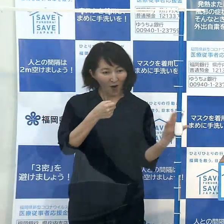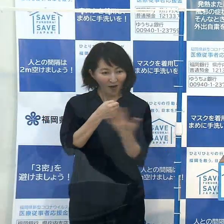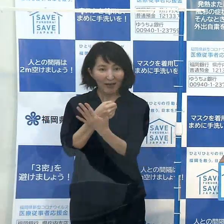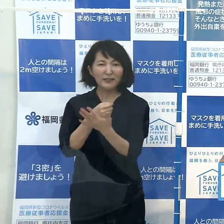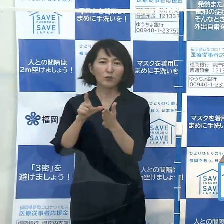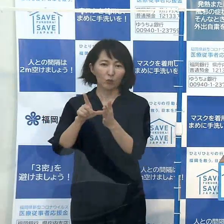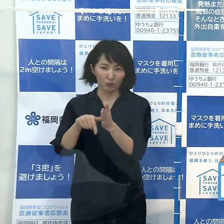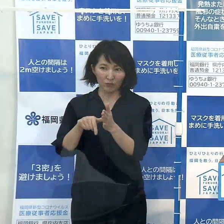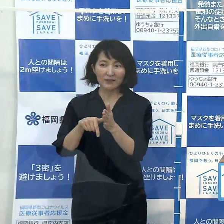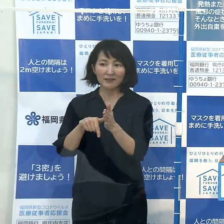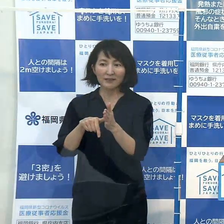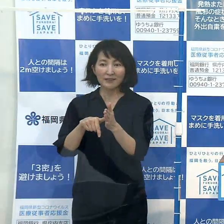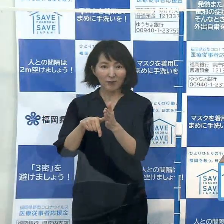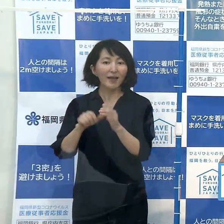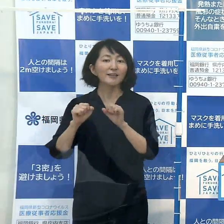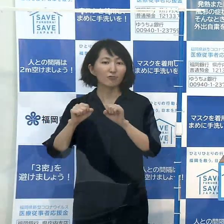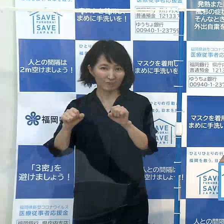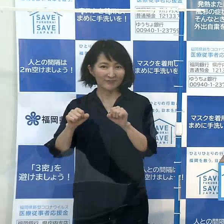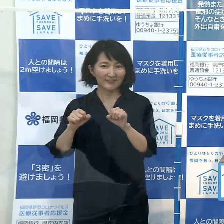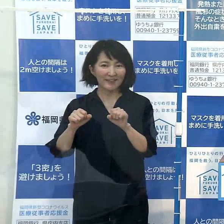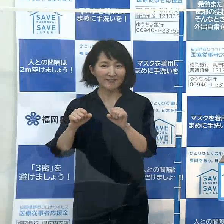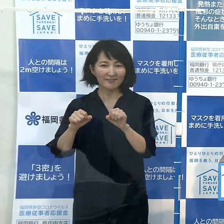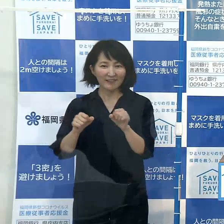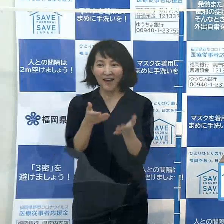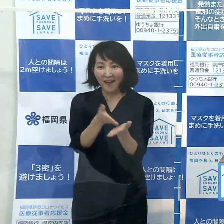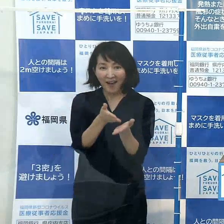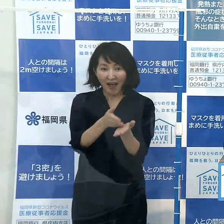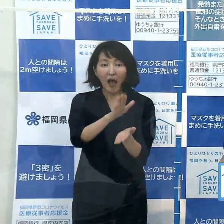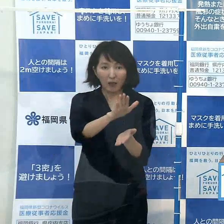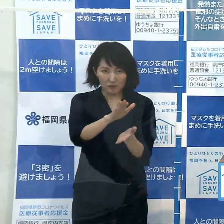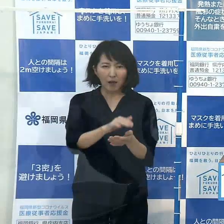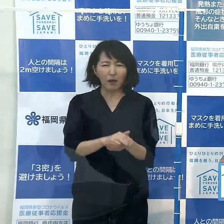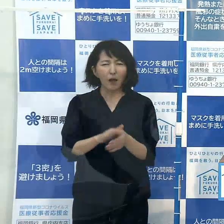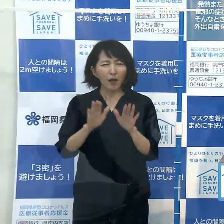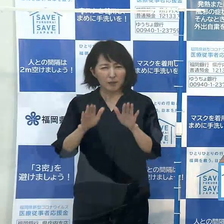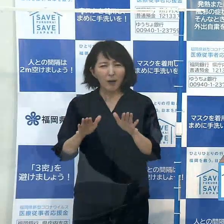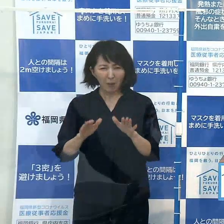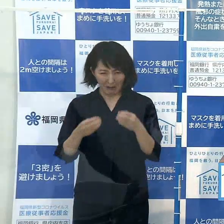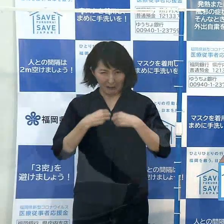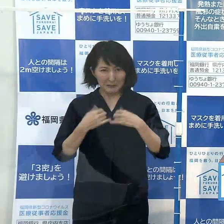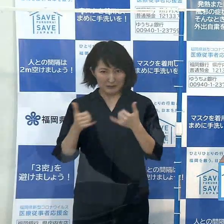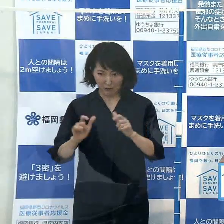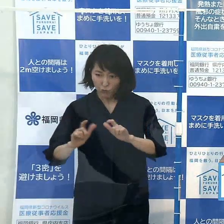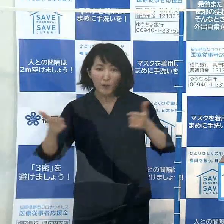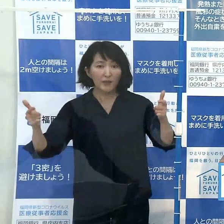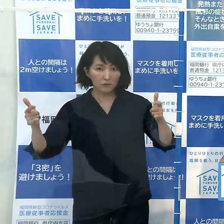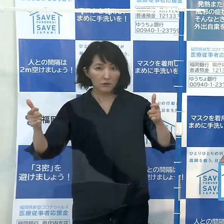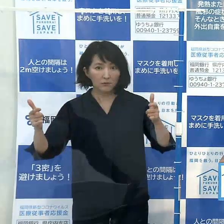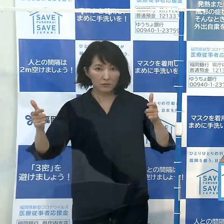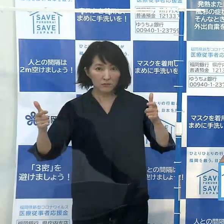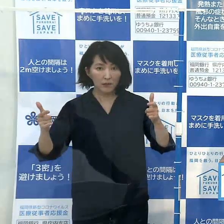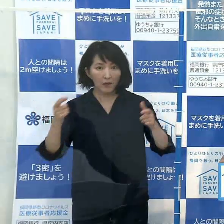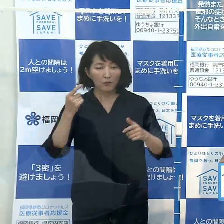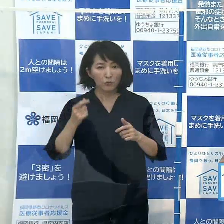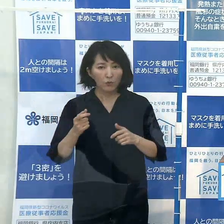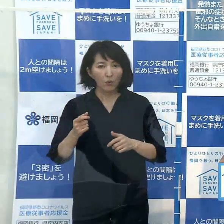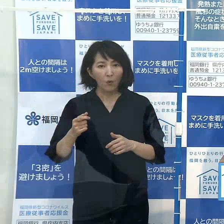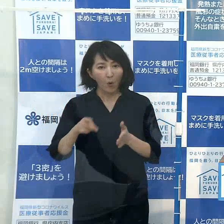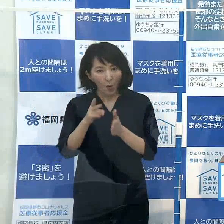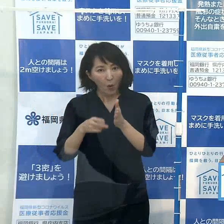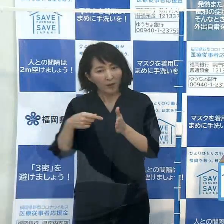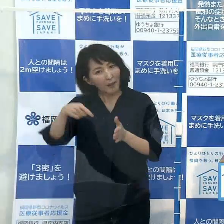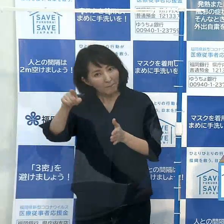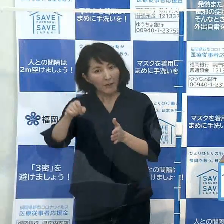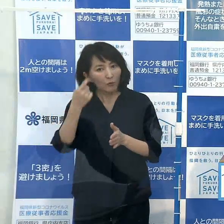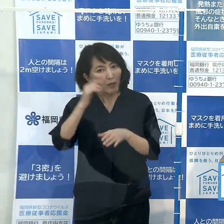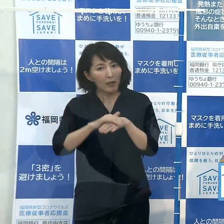るという、認識をしてきたんですが、でこれほど、増えていると、この状況を見ても、基本的にはお考えは変わりないという。